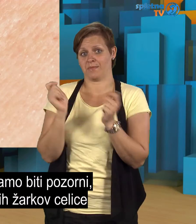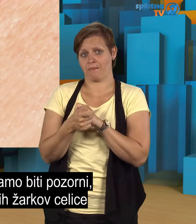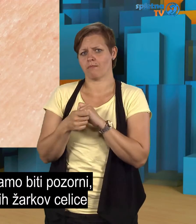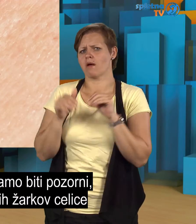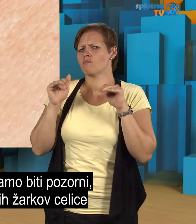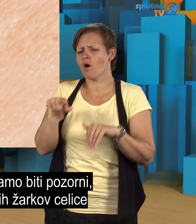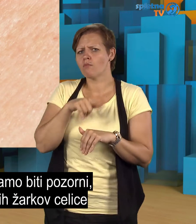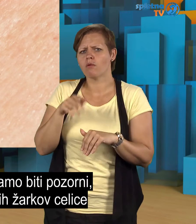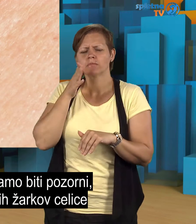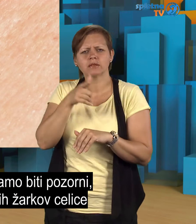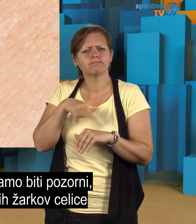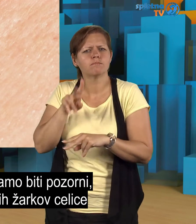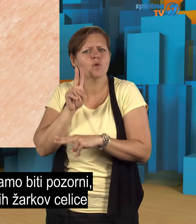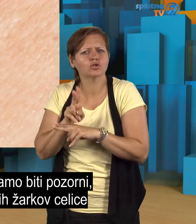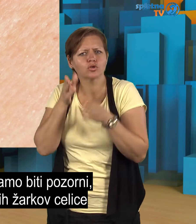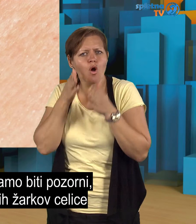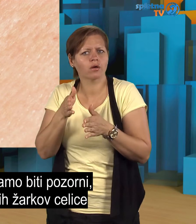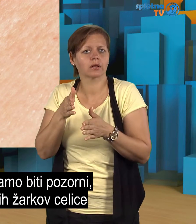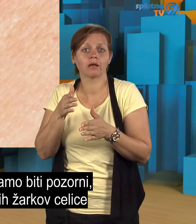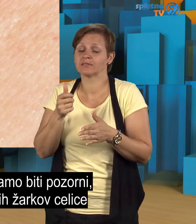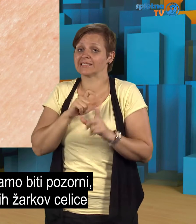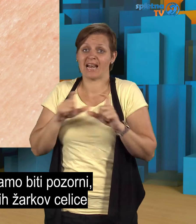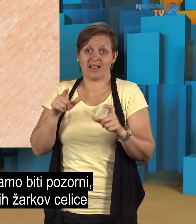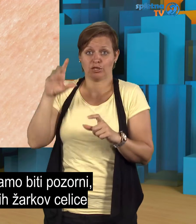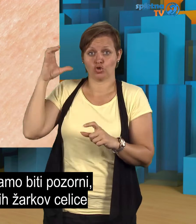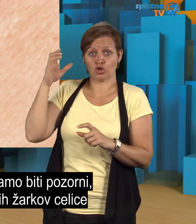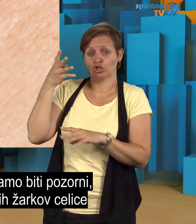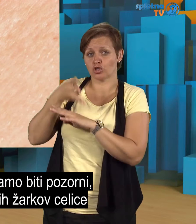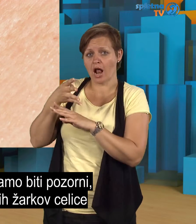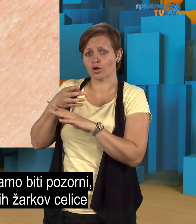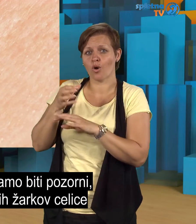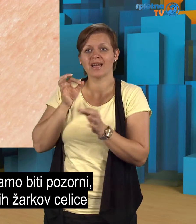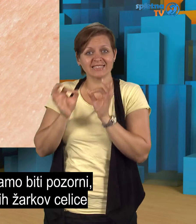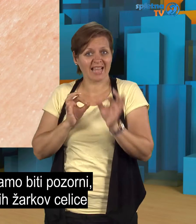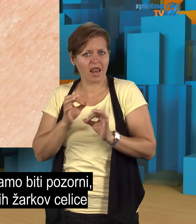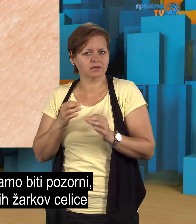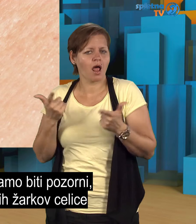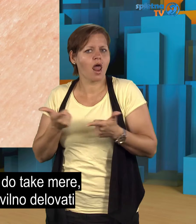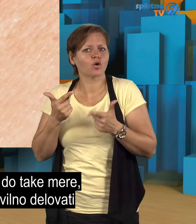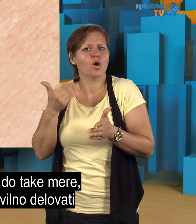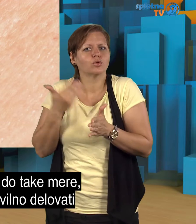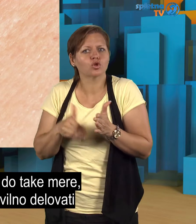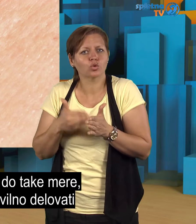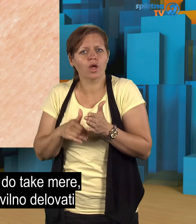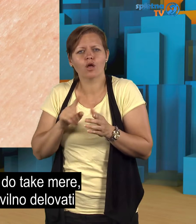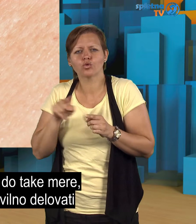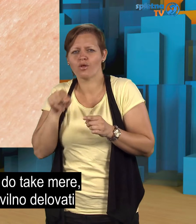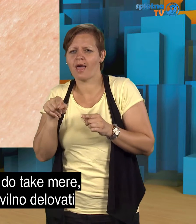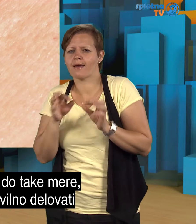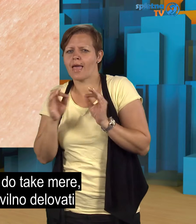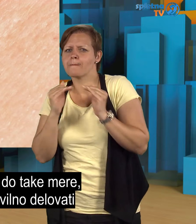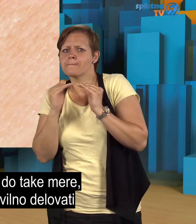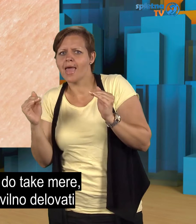Na spremembe moramo biti pozorni, saj se zaradi sončnih žarkov celice lahko poškodujejo do take mere, da